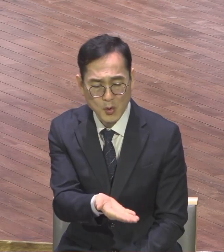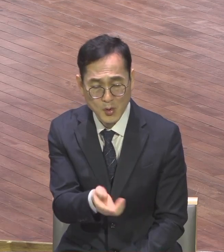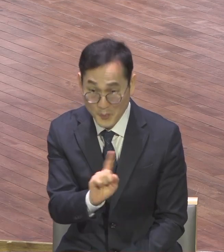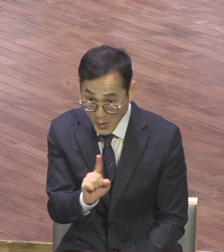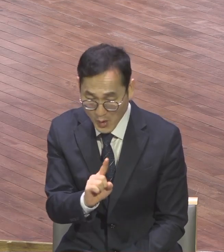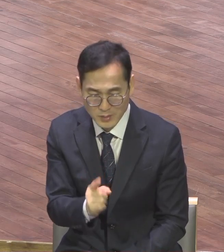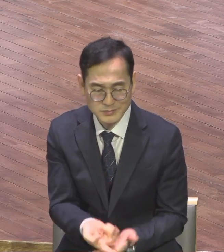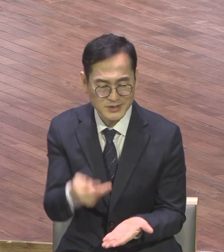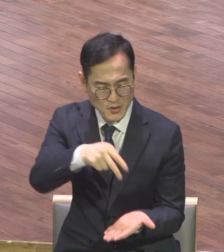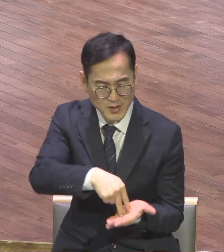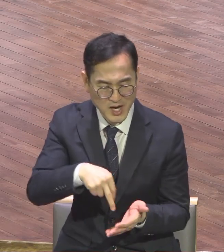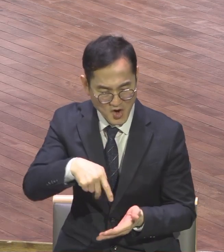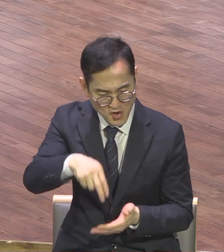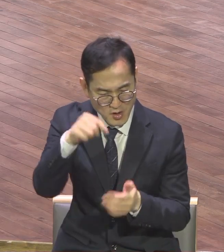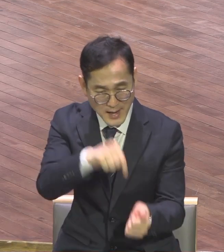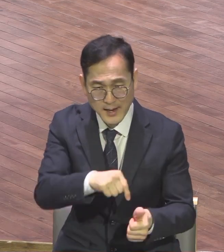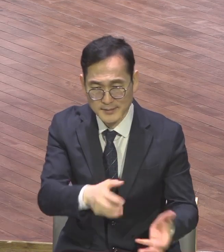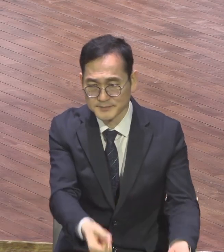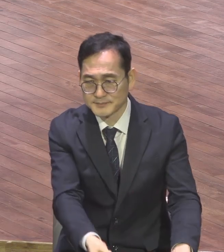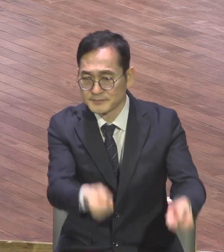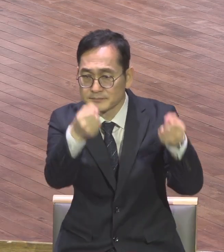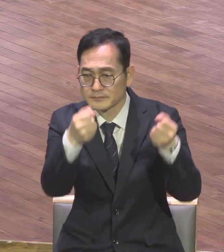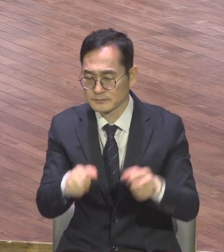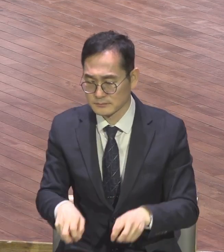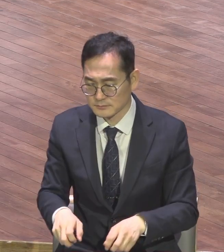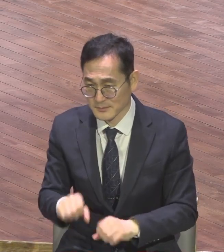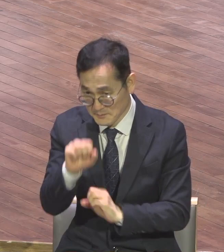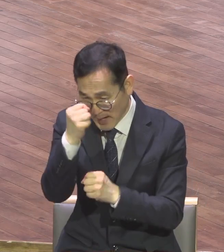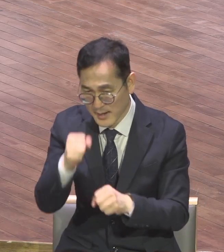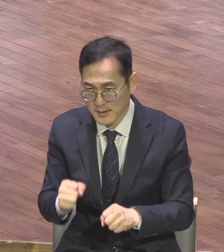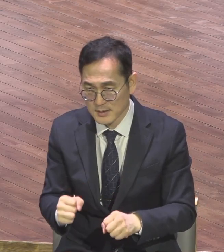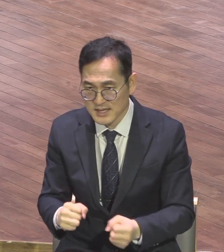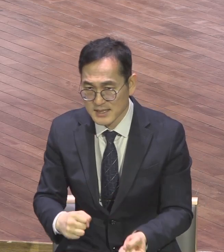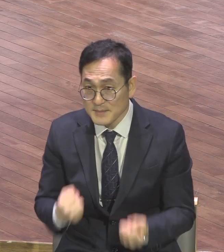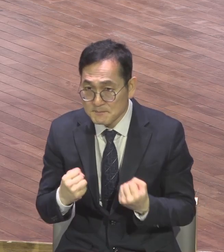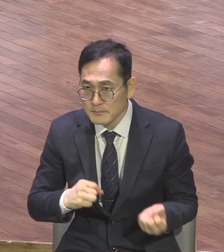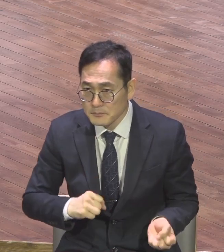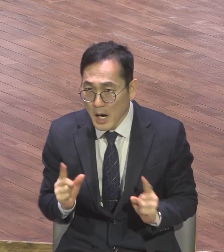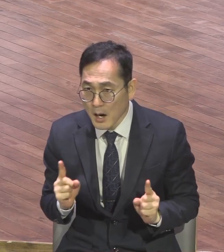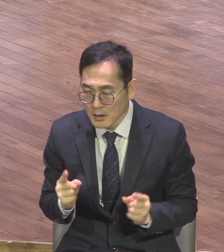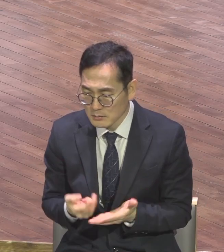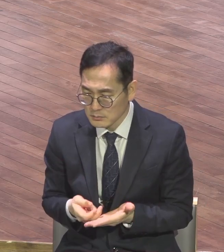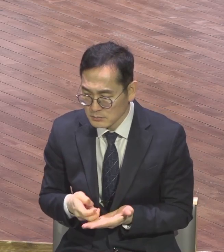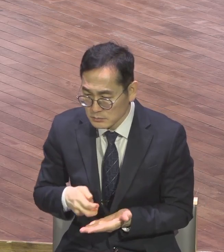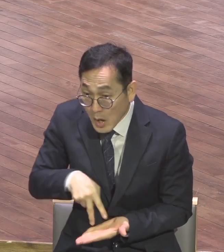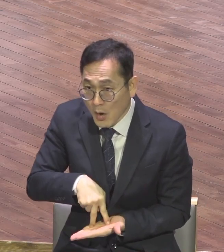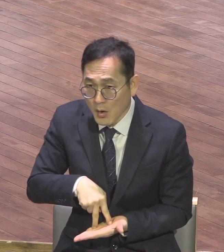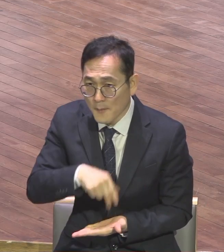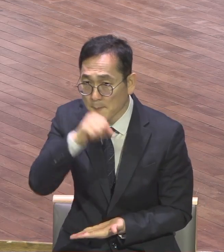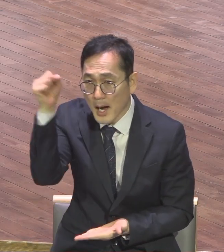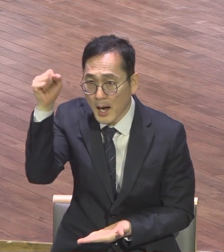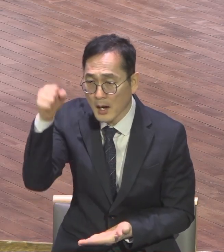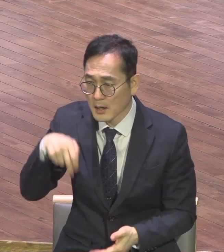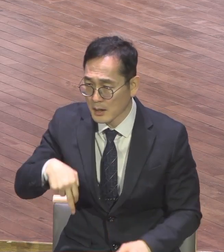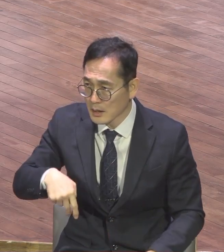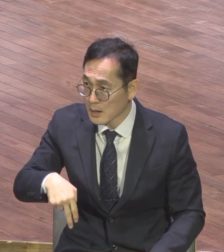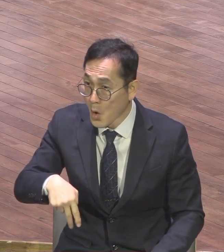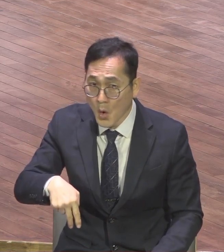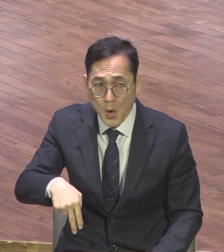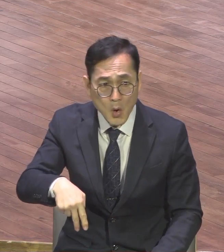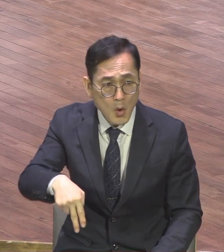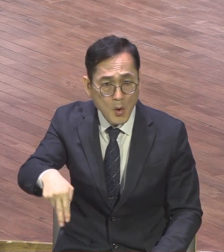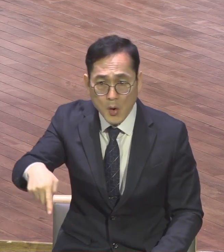걸으라고. 오른손을 잡아 일으키니 발과 발목이 곧 힘을 얻고 뛰어서서 걸으며 그들과 함께 성전으로 들어가면서 걷기도 하고 뛰기도